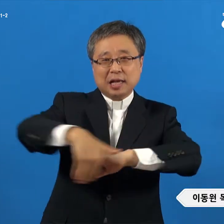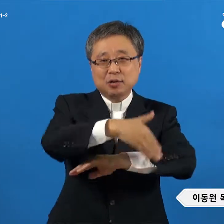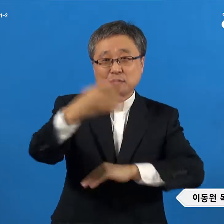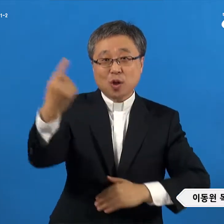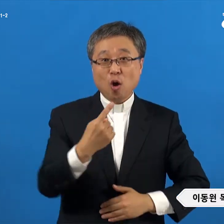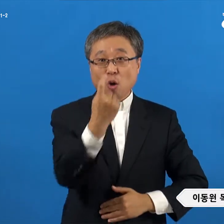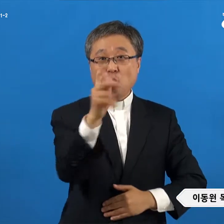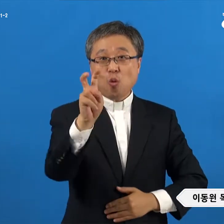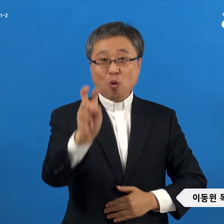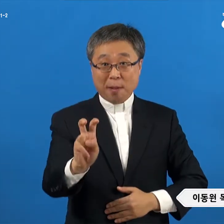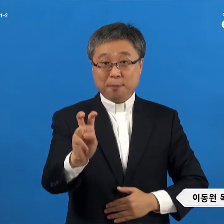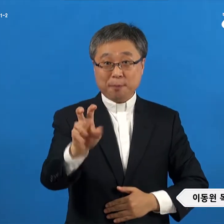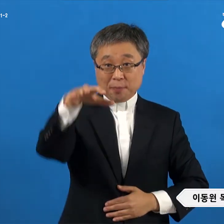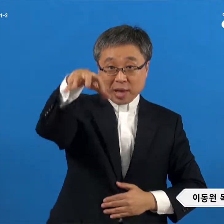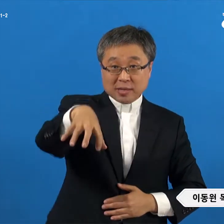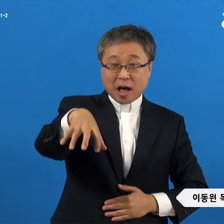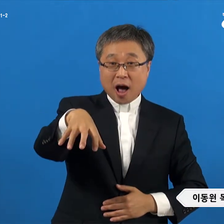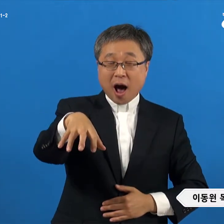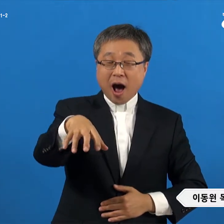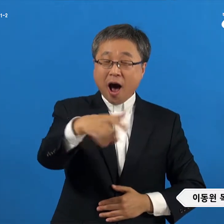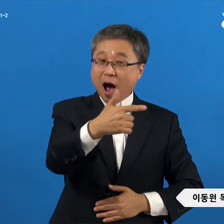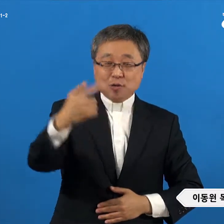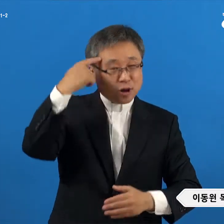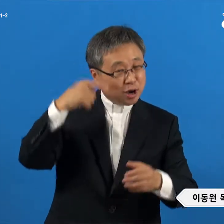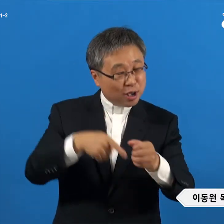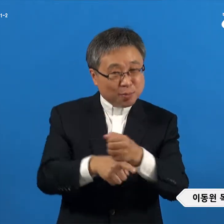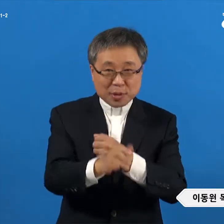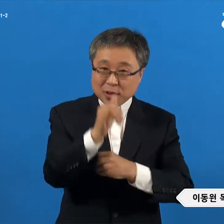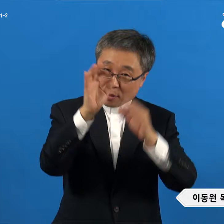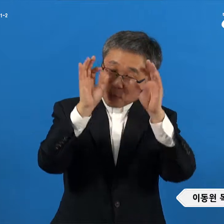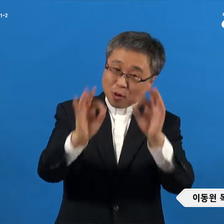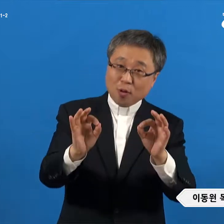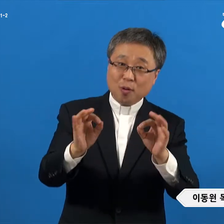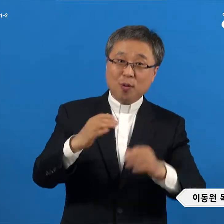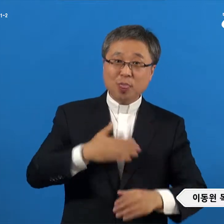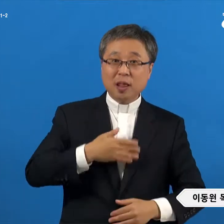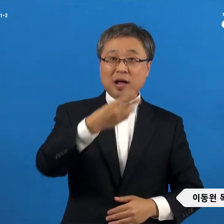의미 있는 한 곳을 방문했습니다. 괌에 가니까 거기